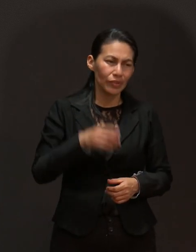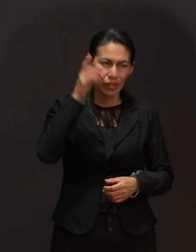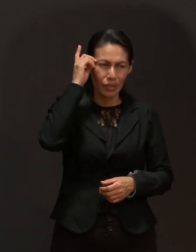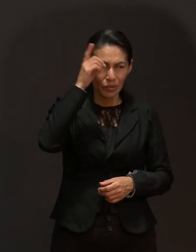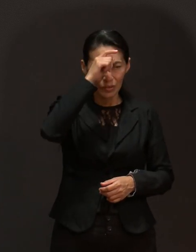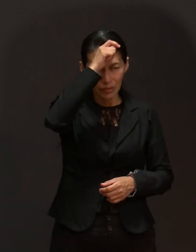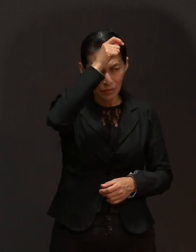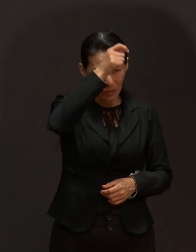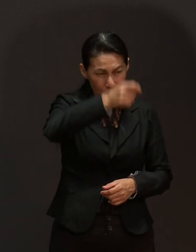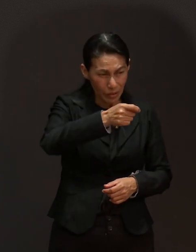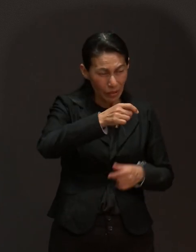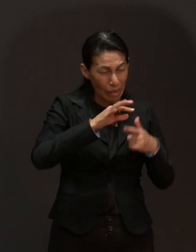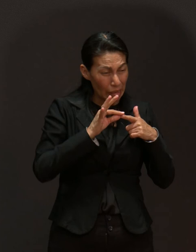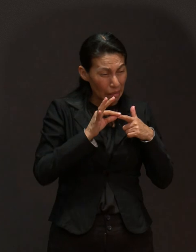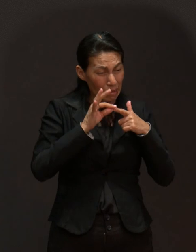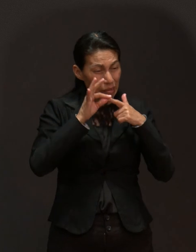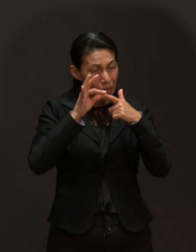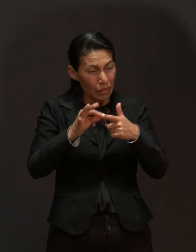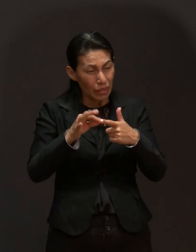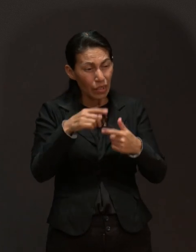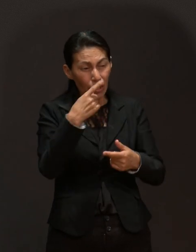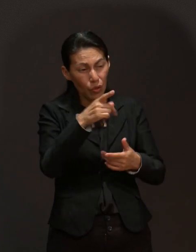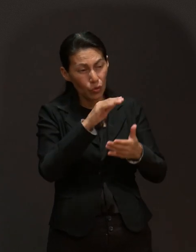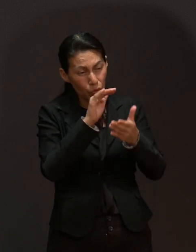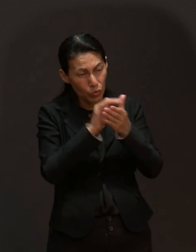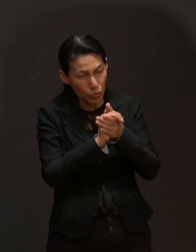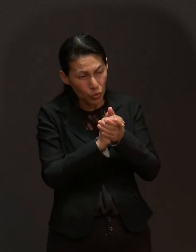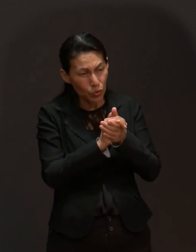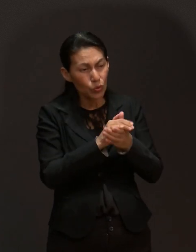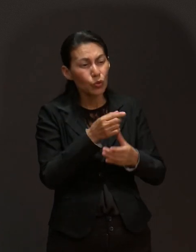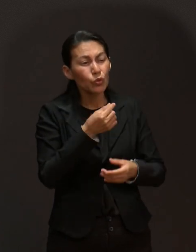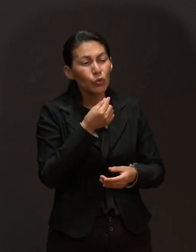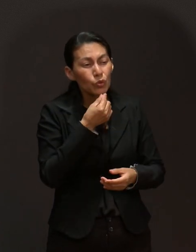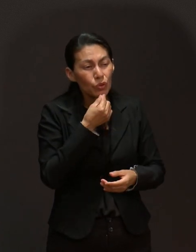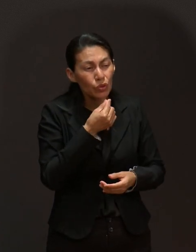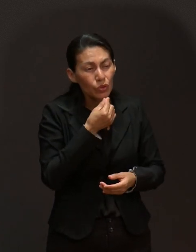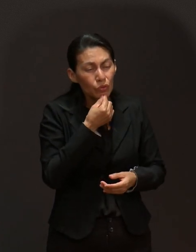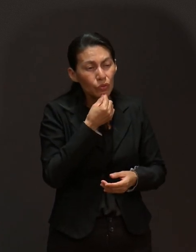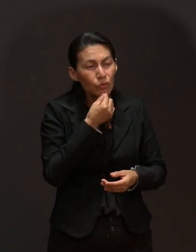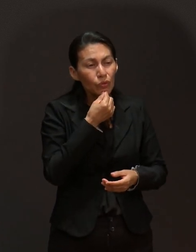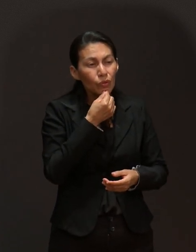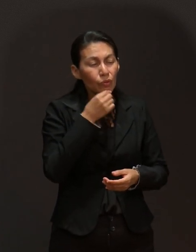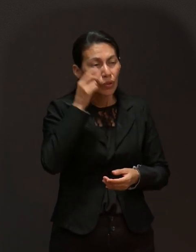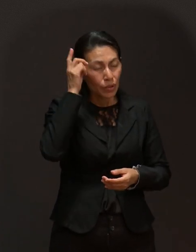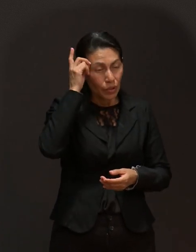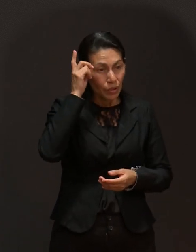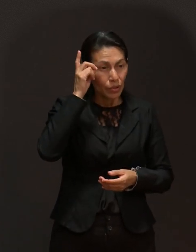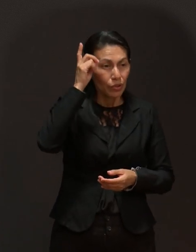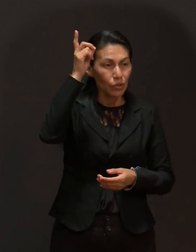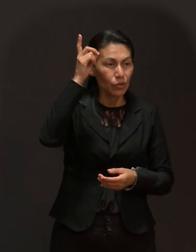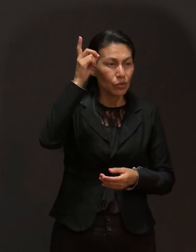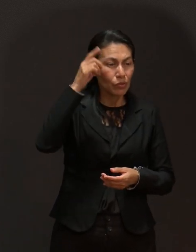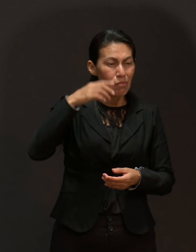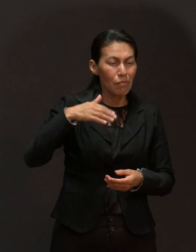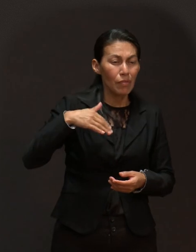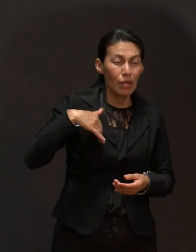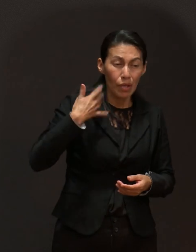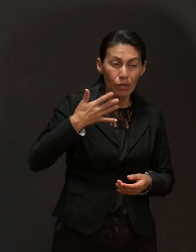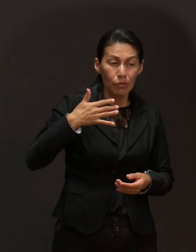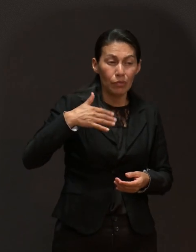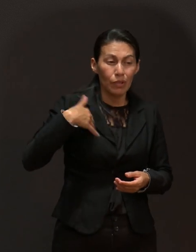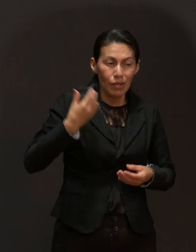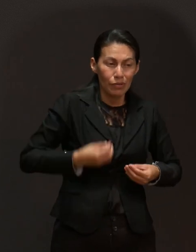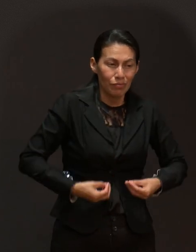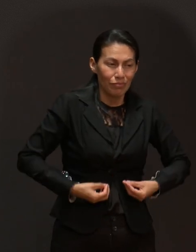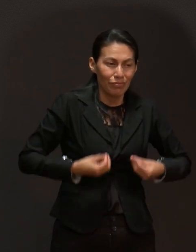Que Dios Que siga guiando Tu vida Tu esposo Tu niño Para que Dios pueda